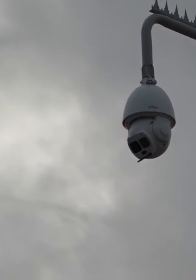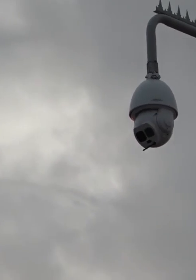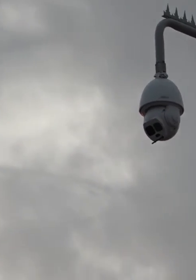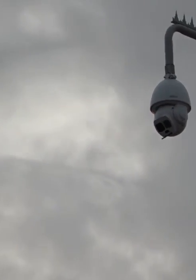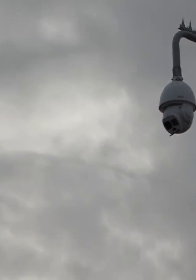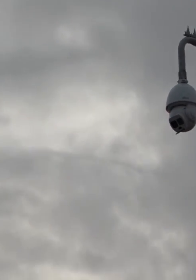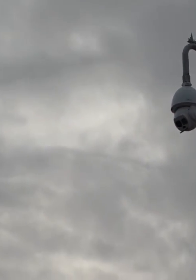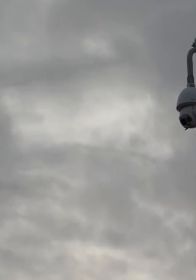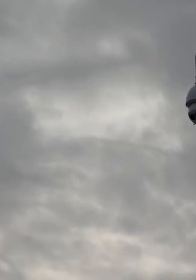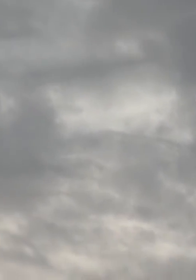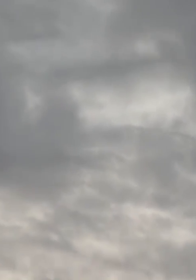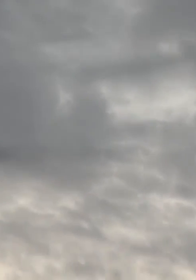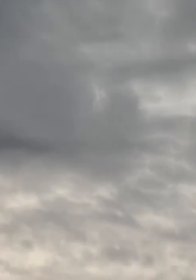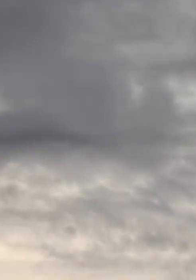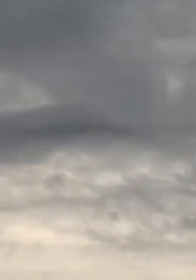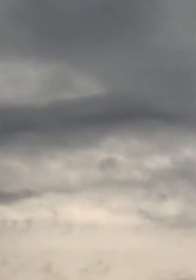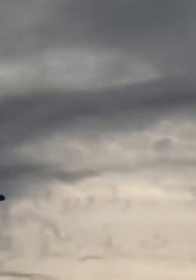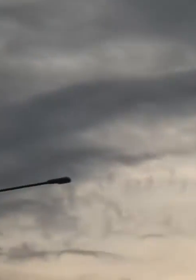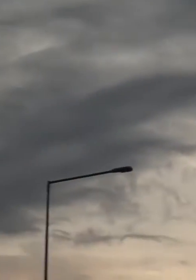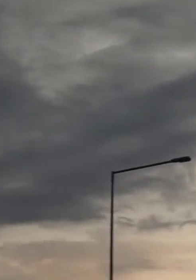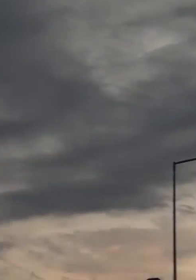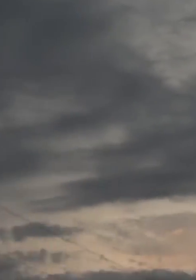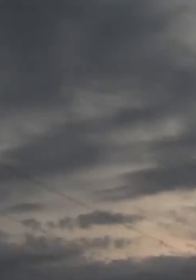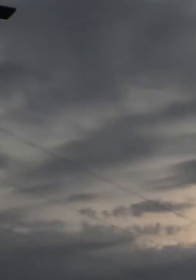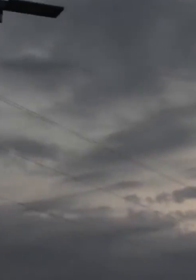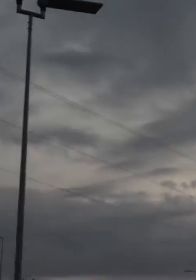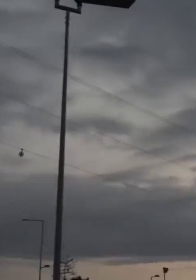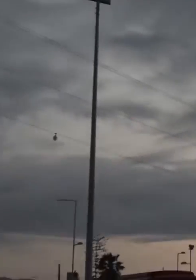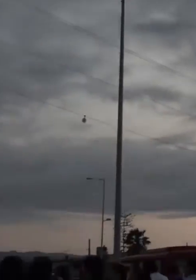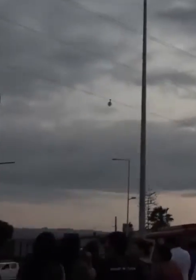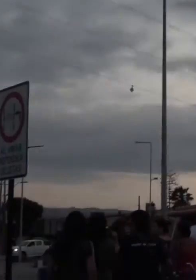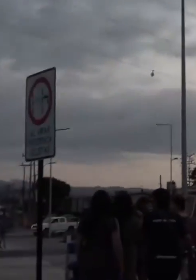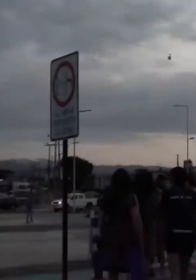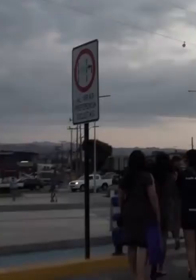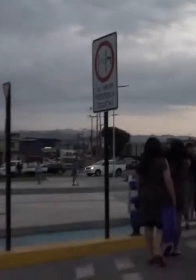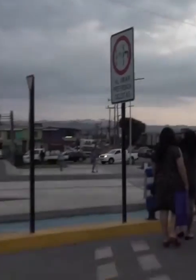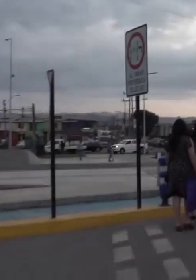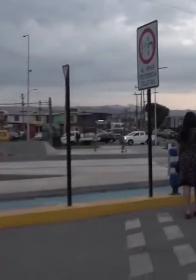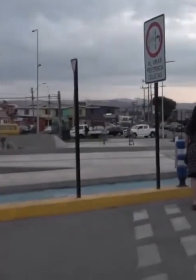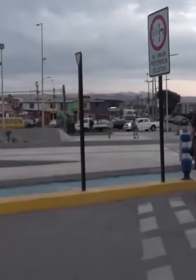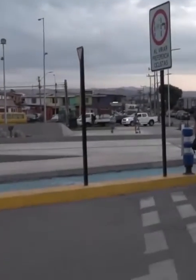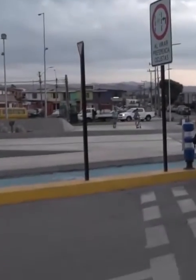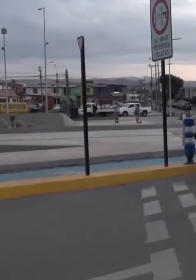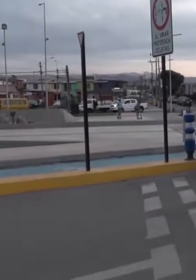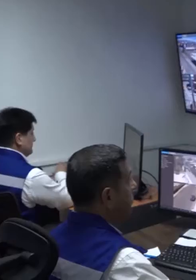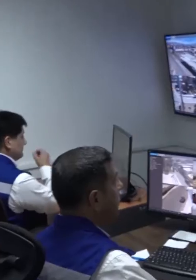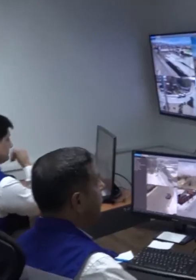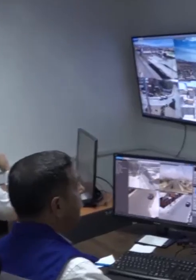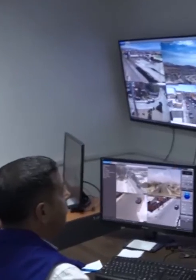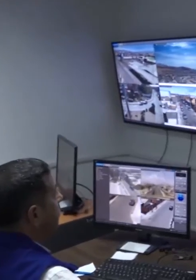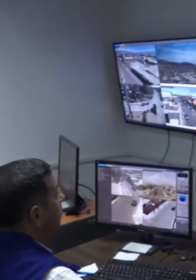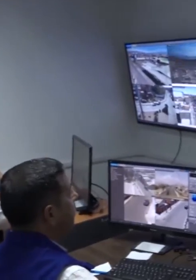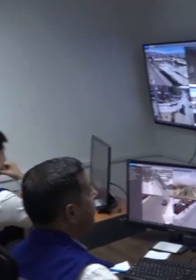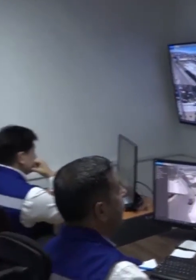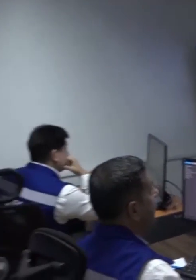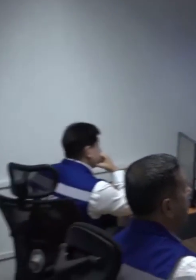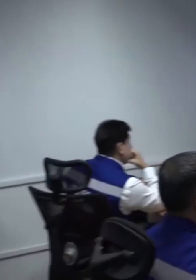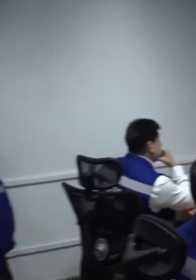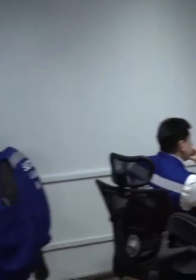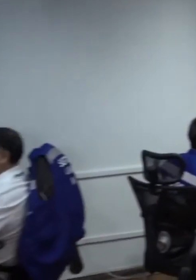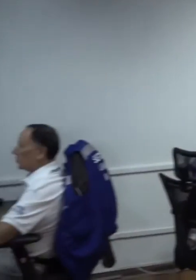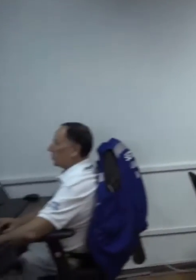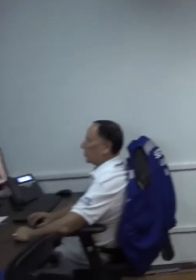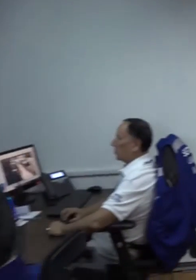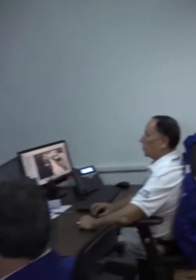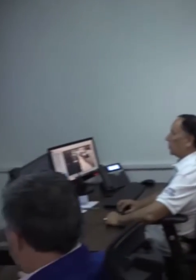de videovigilancia en algunos de los sectores más conflictivos de la población Cardenal Raúl Silva Enríquez. Los aparatos